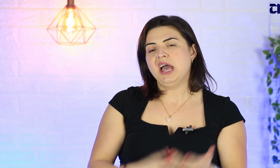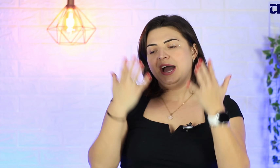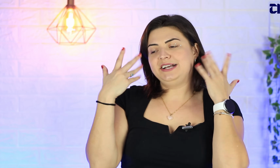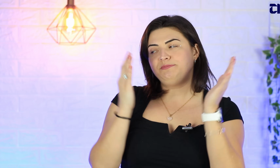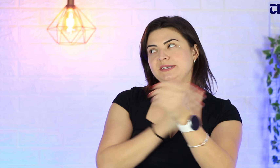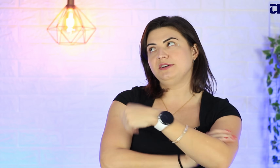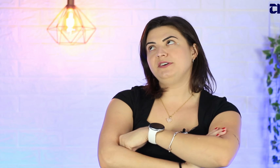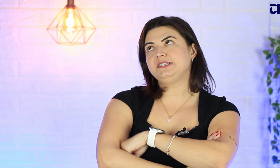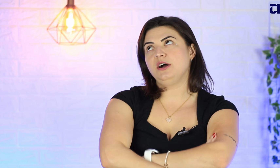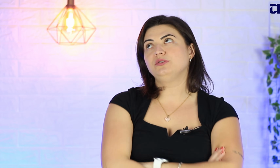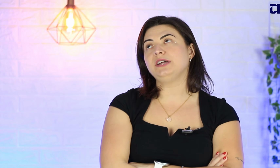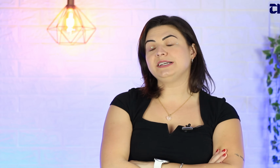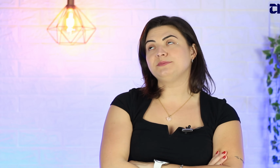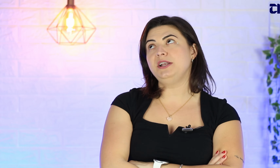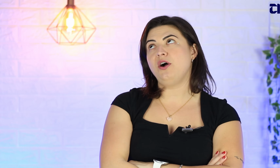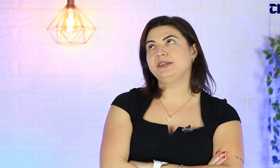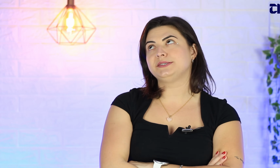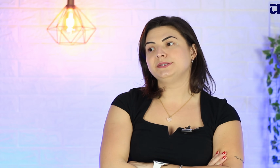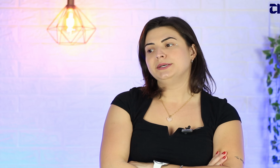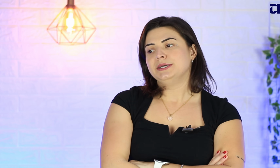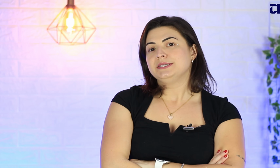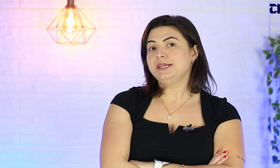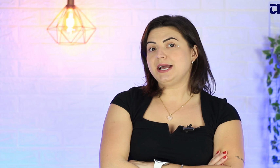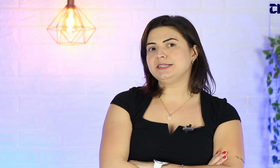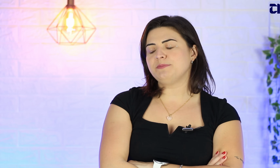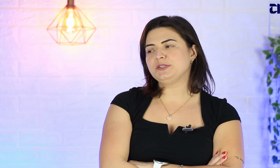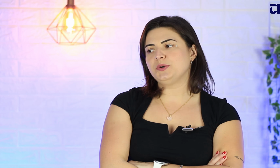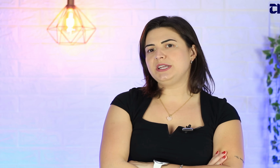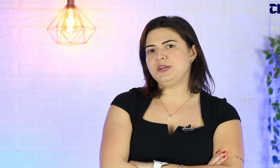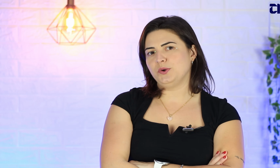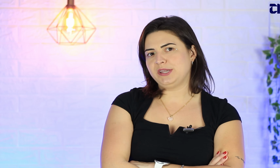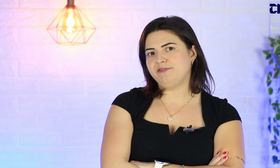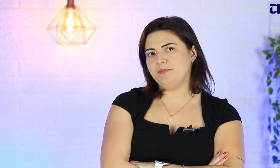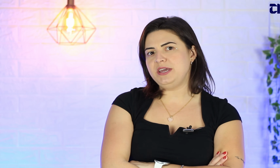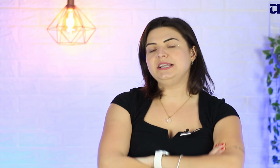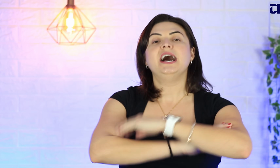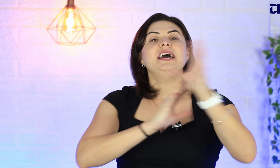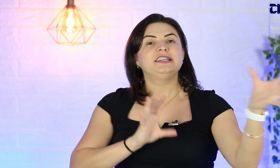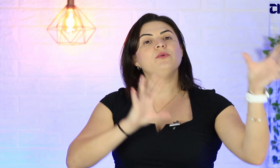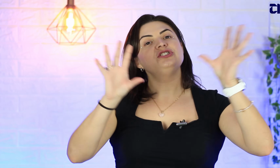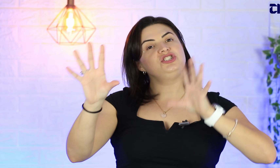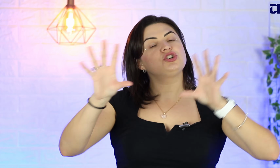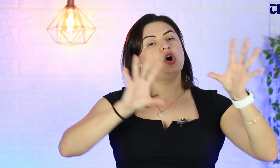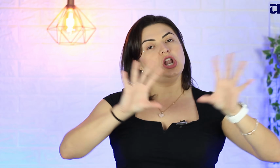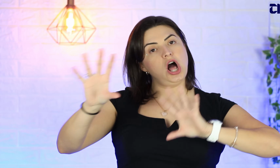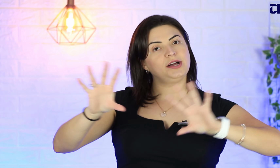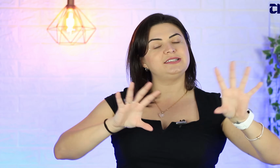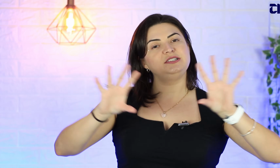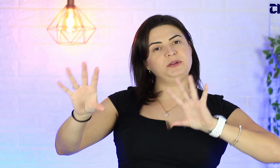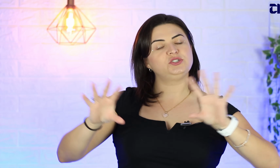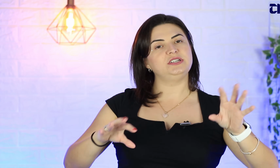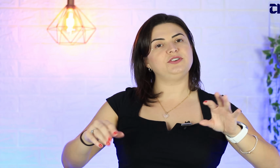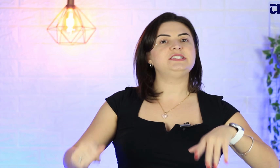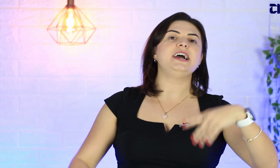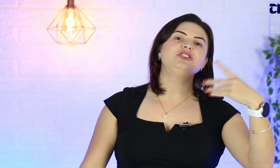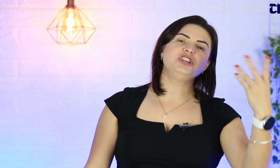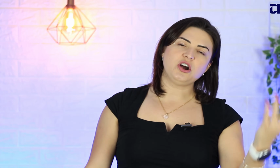A expressão facial não está das melhores. Será que essa pessoa queria encontrar a família? Então, a gente coloca as expressões faciais de